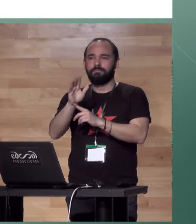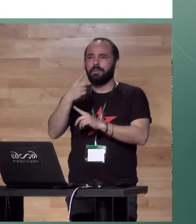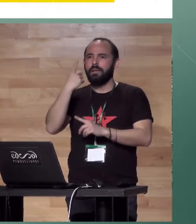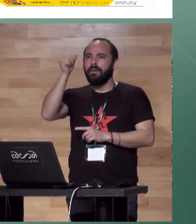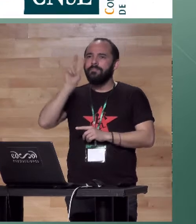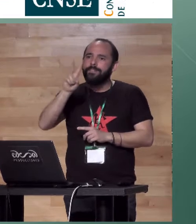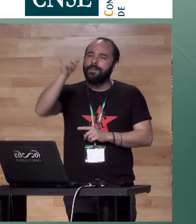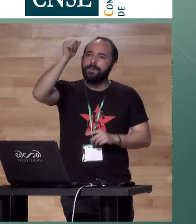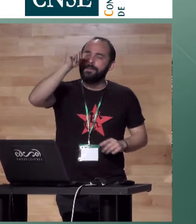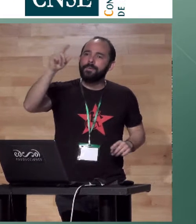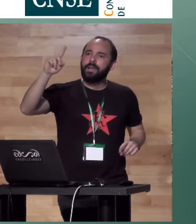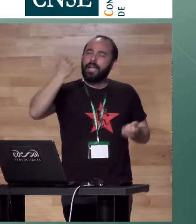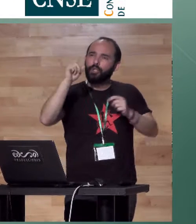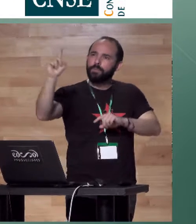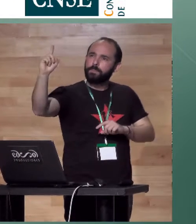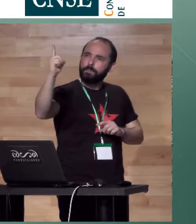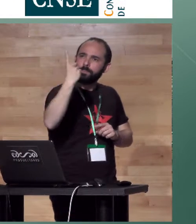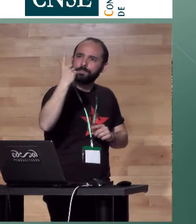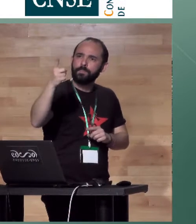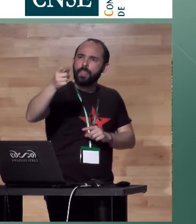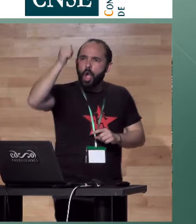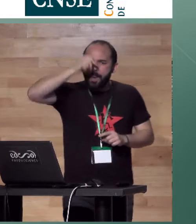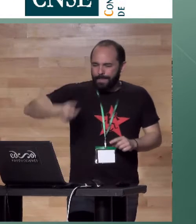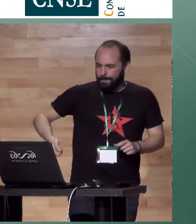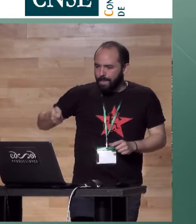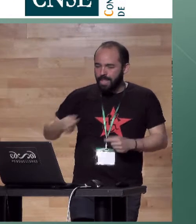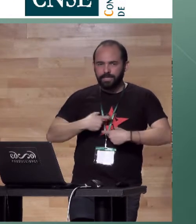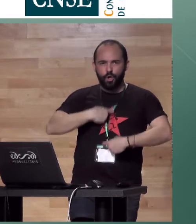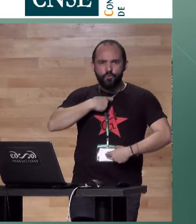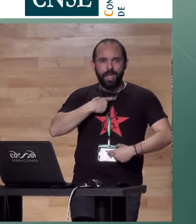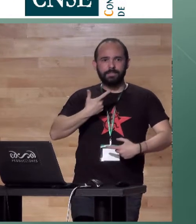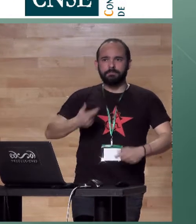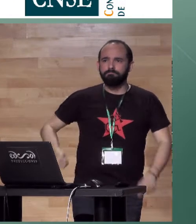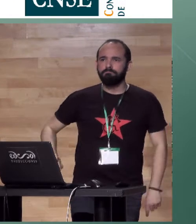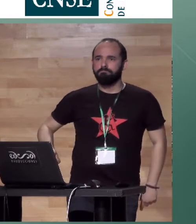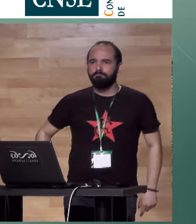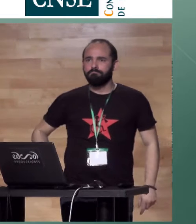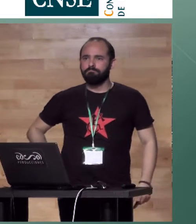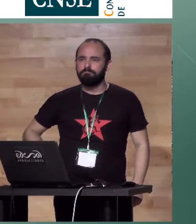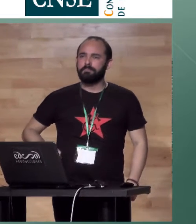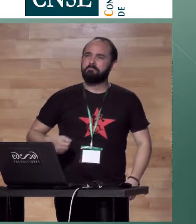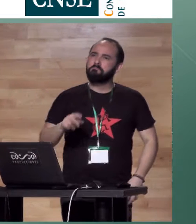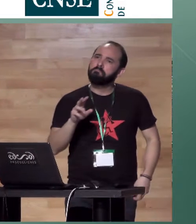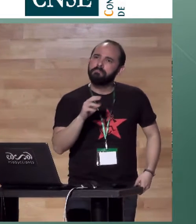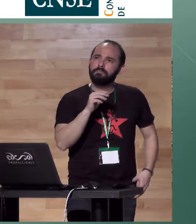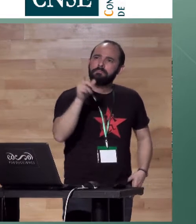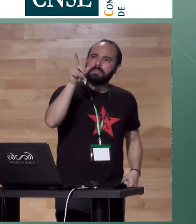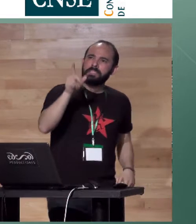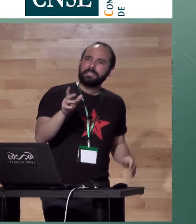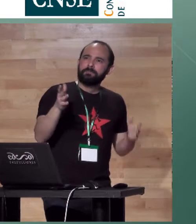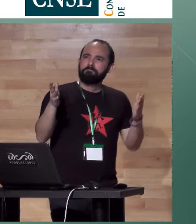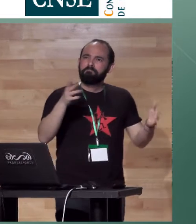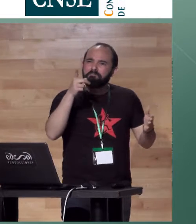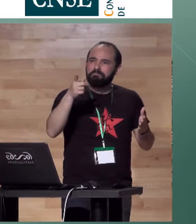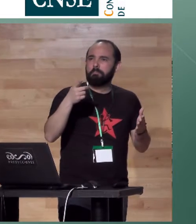Esa, digamos, que puede ser la presentación. Una se ve venir a otra persona, un maletín, un hombre con maletín, con